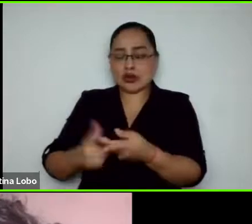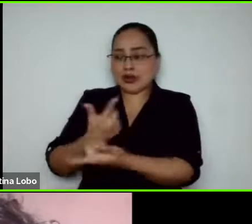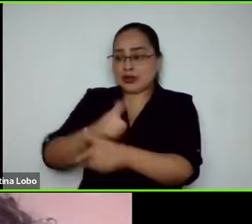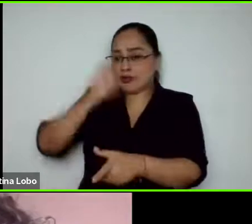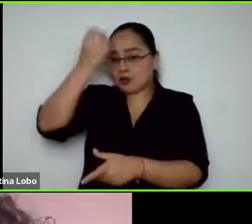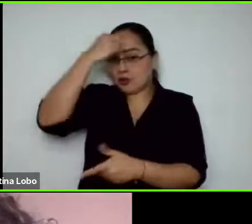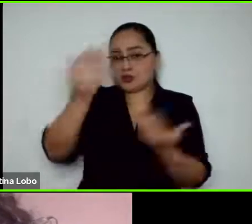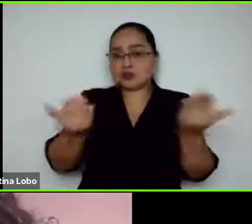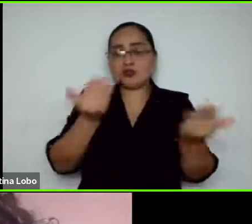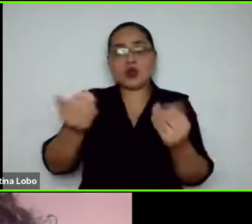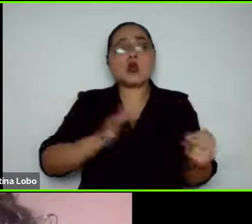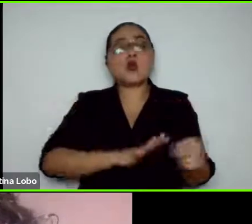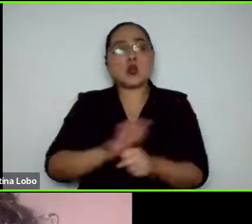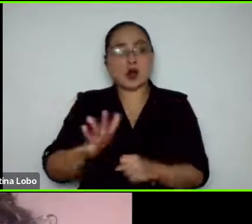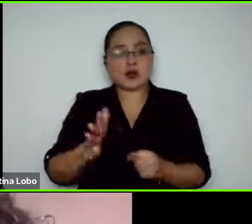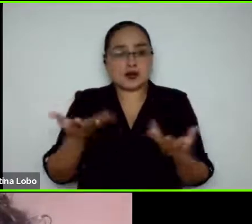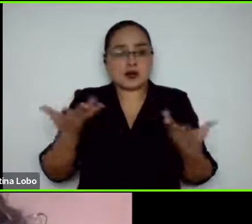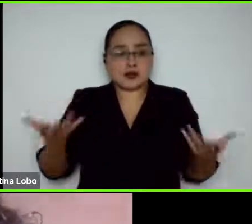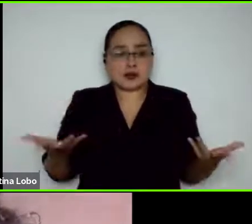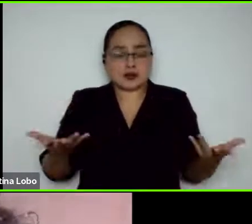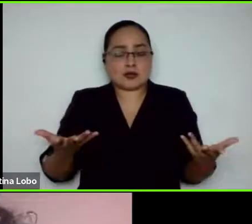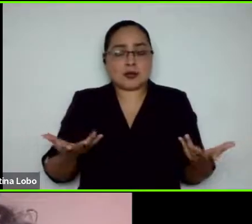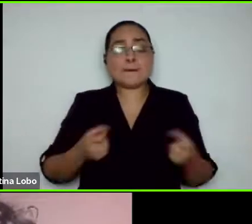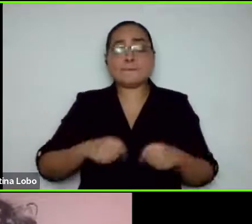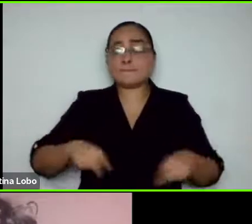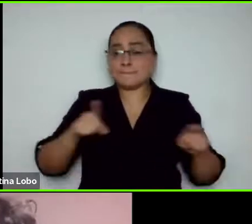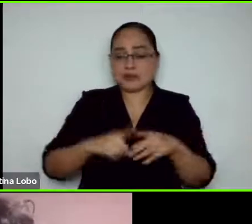concreto. Obviamente la ponderación y el test de proporcionalidad